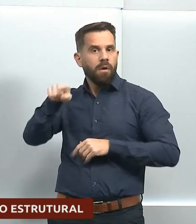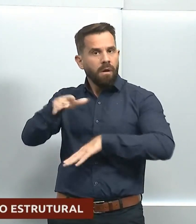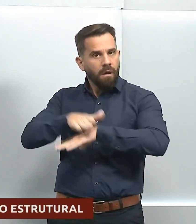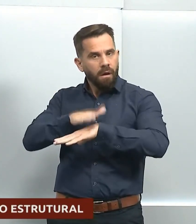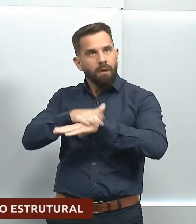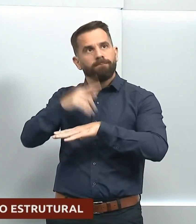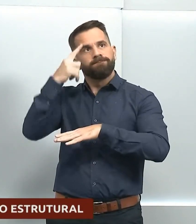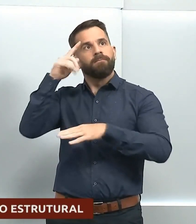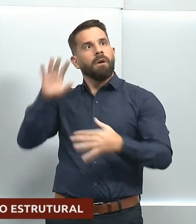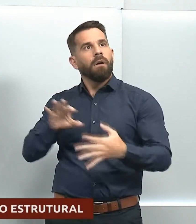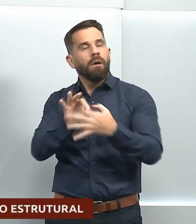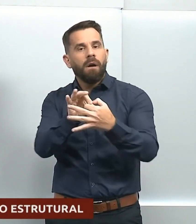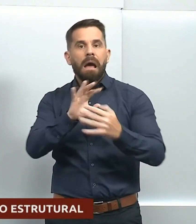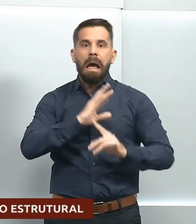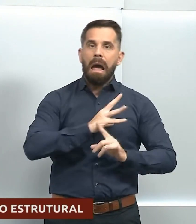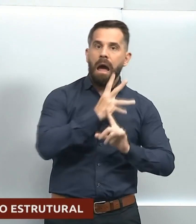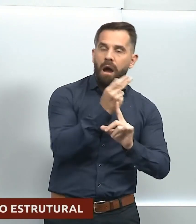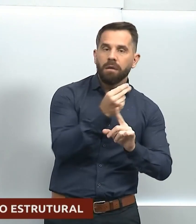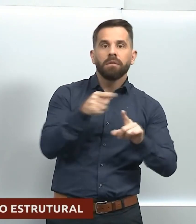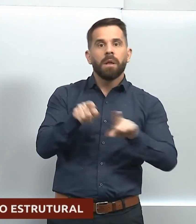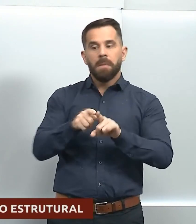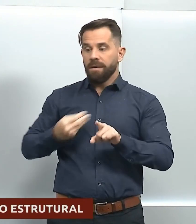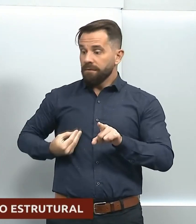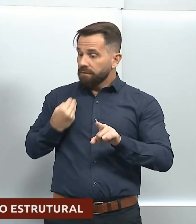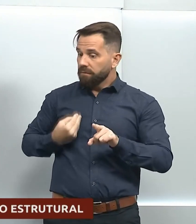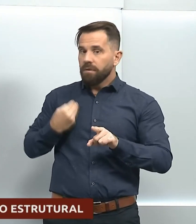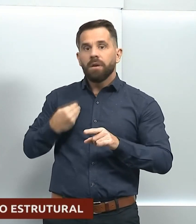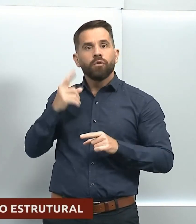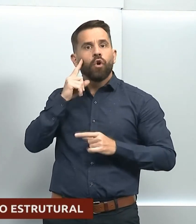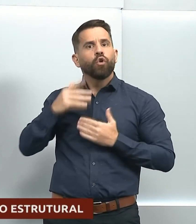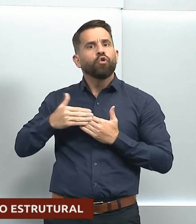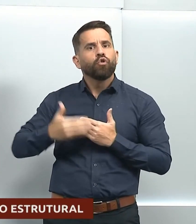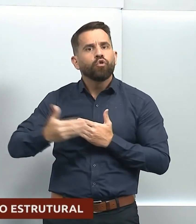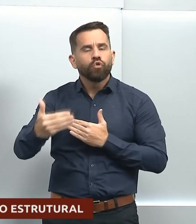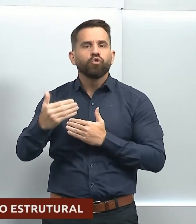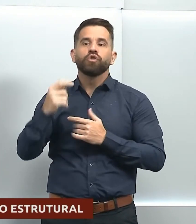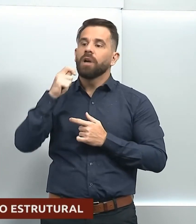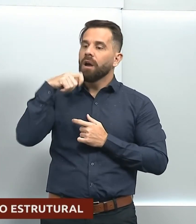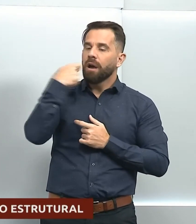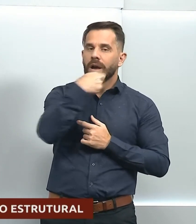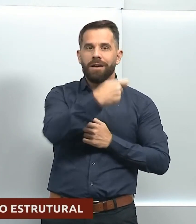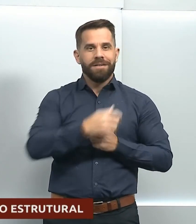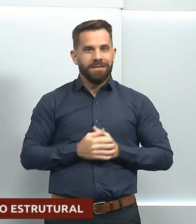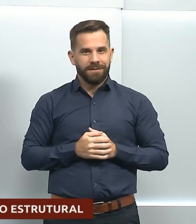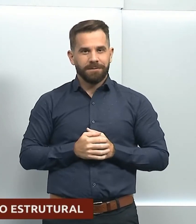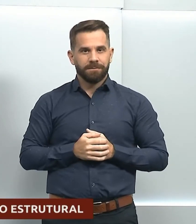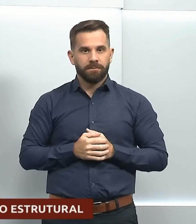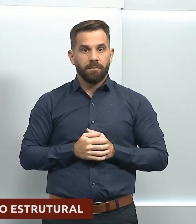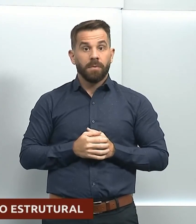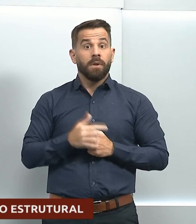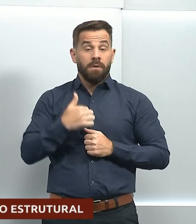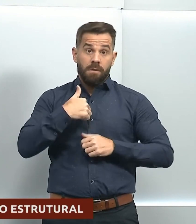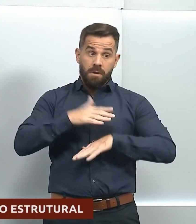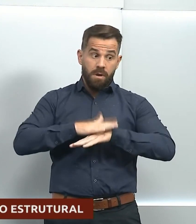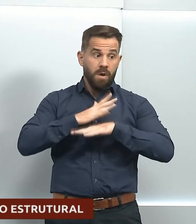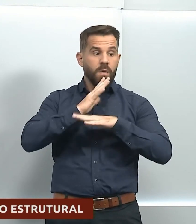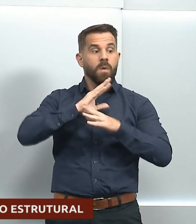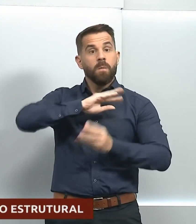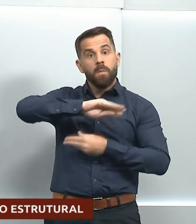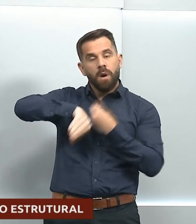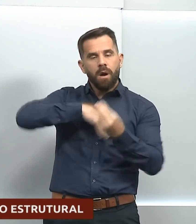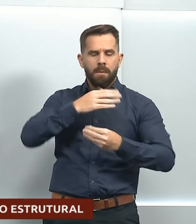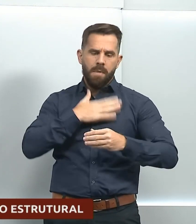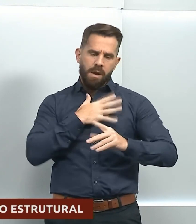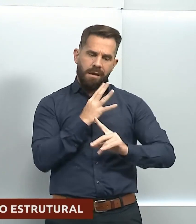arte às vivências de um consultório odontológico. Misturei hoje a minha técnica artística com